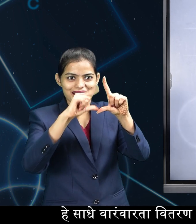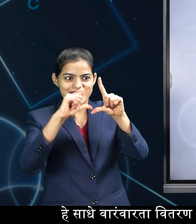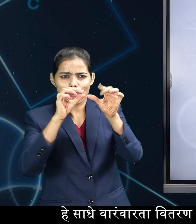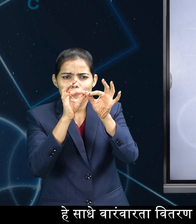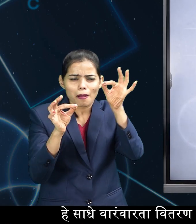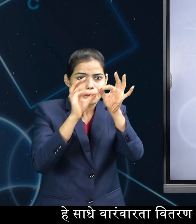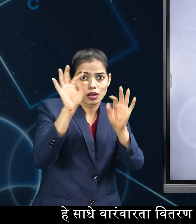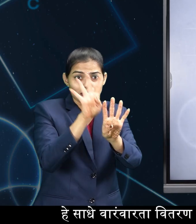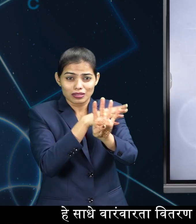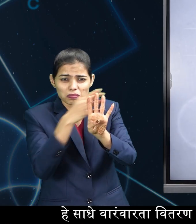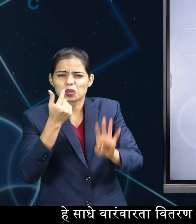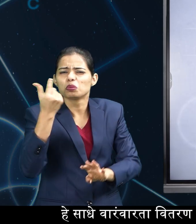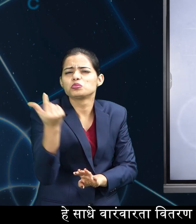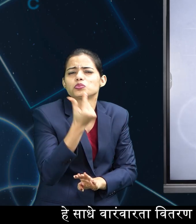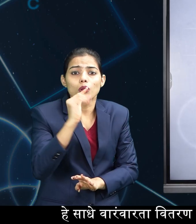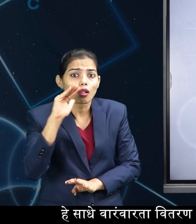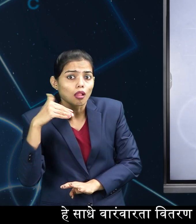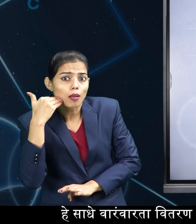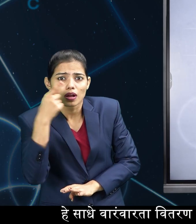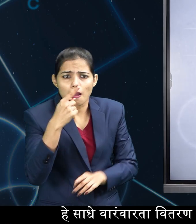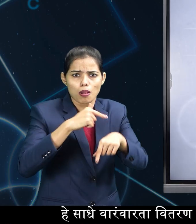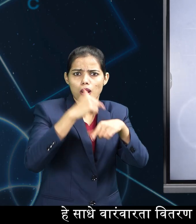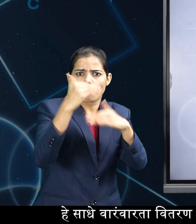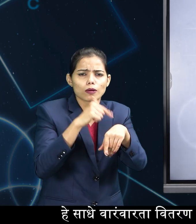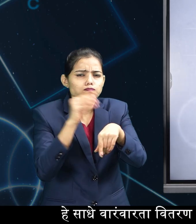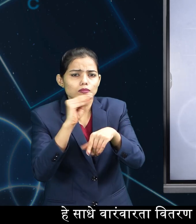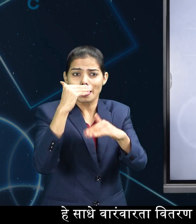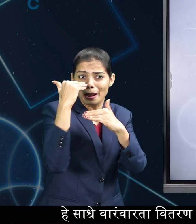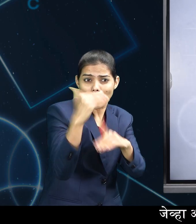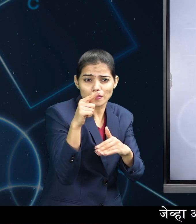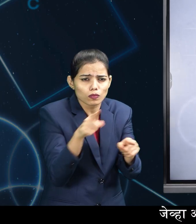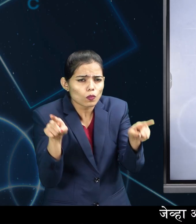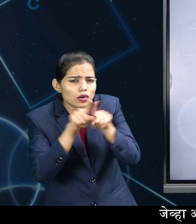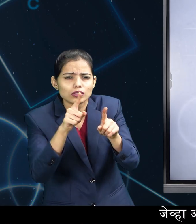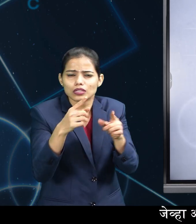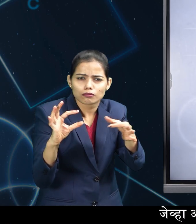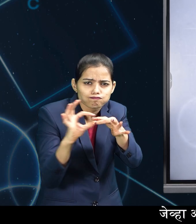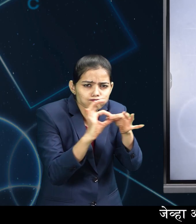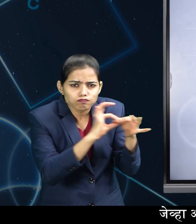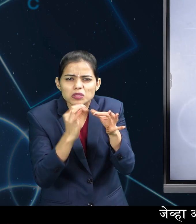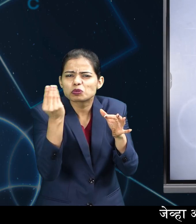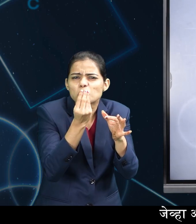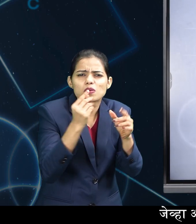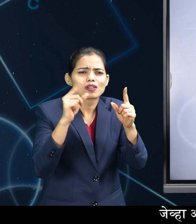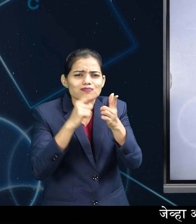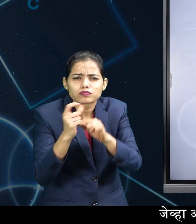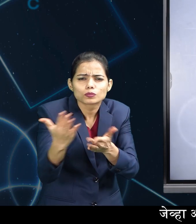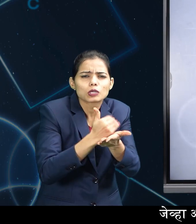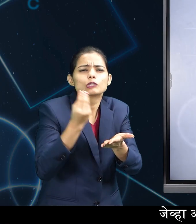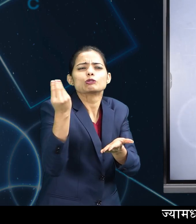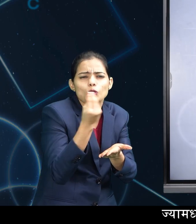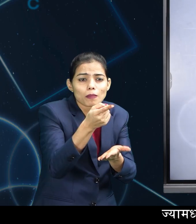तक्ता म्हणून देखील ओळखले जाते. हे ज्यावेळी वापरले जाते तेव्हा आपल्याकडे तुलनेत लहान